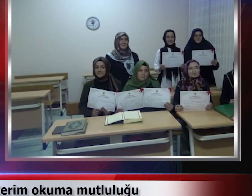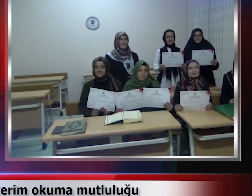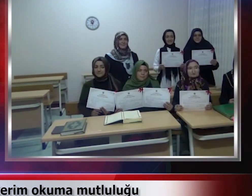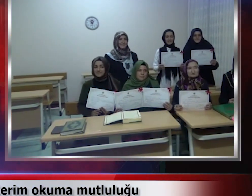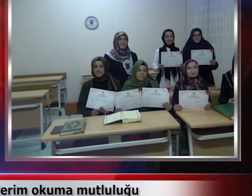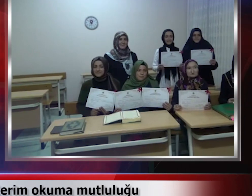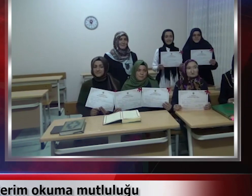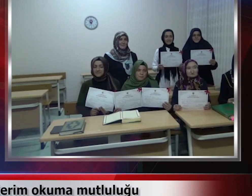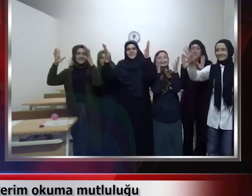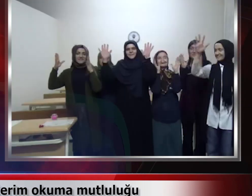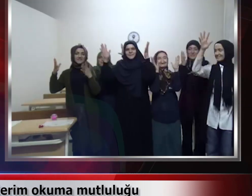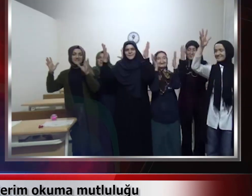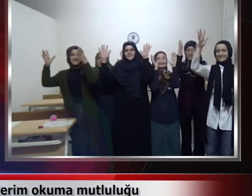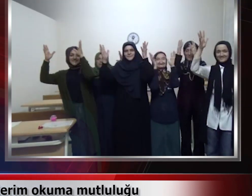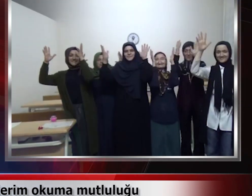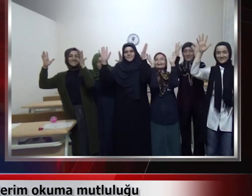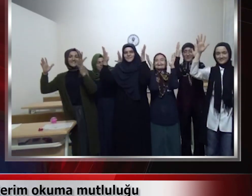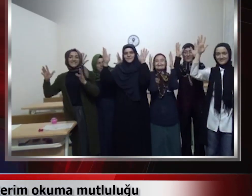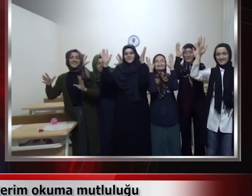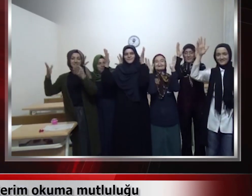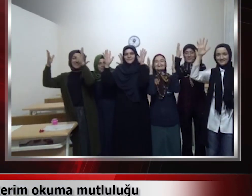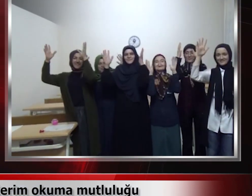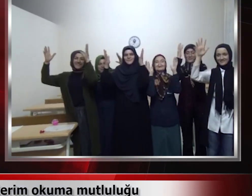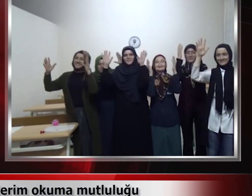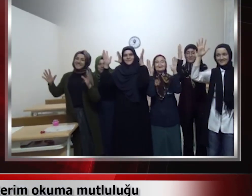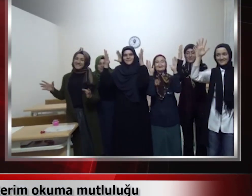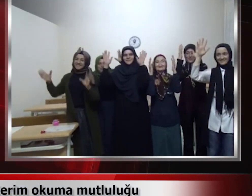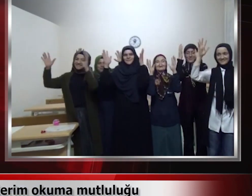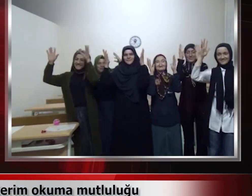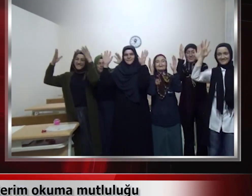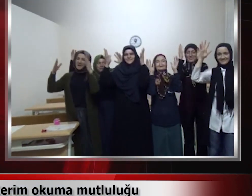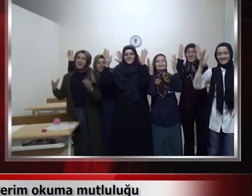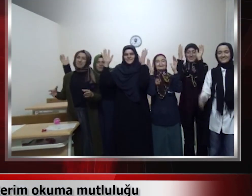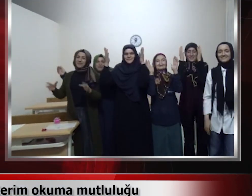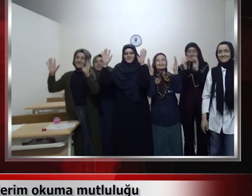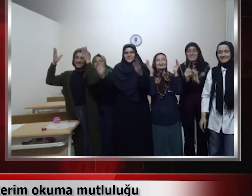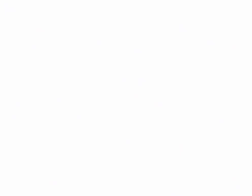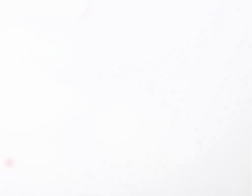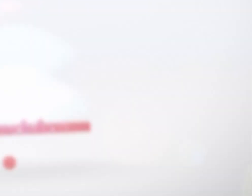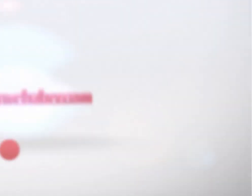Bu alkışları size alkışlıyorum.